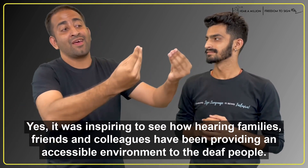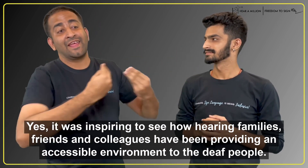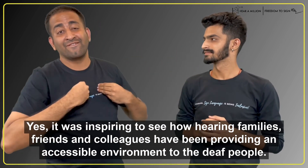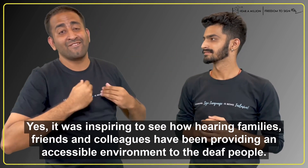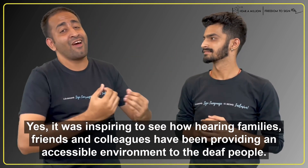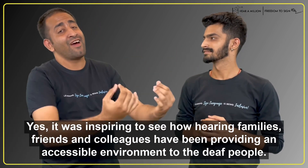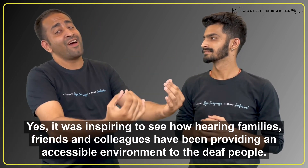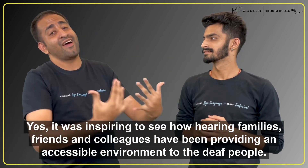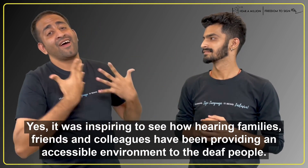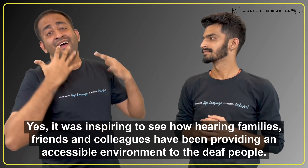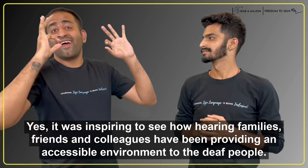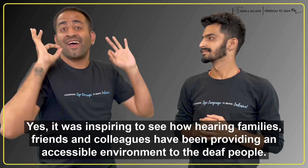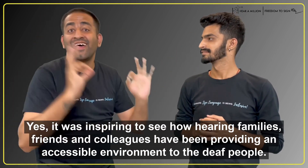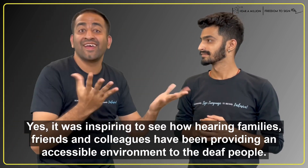बातावरन प्रदान कर रहे हैं